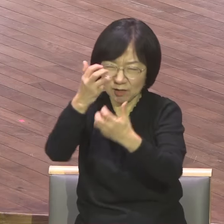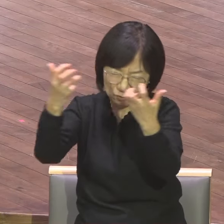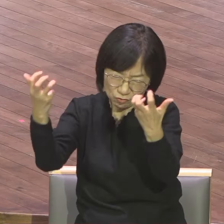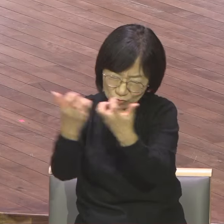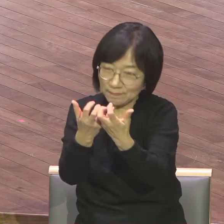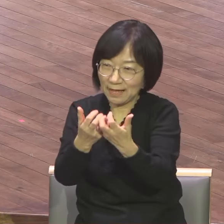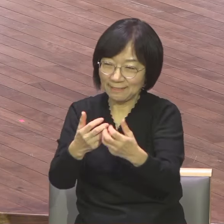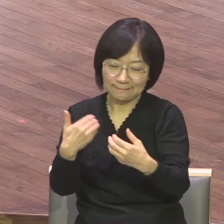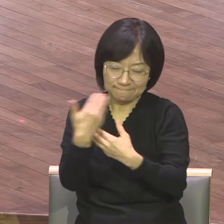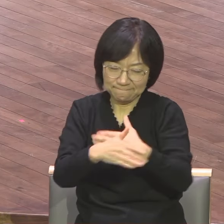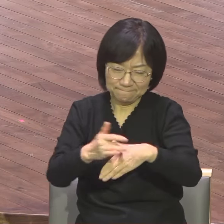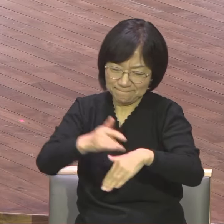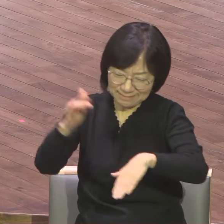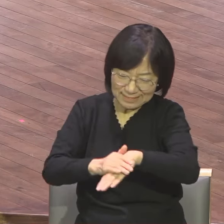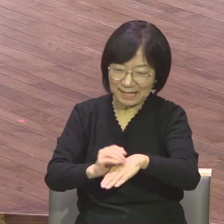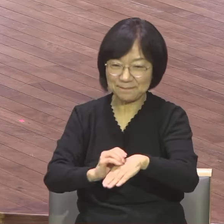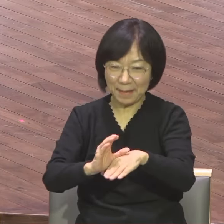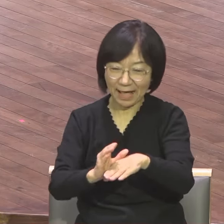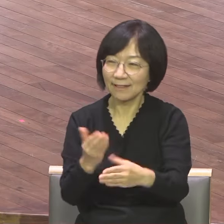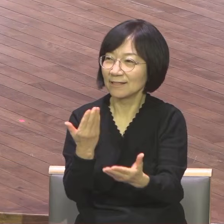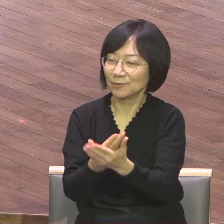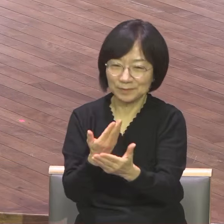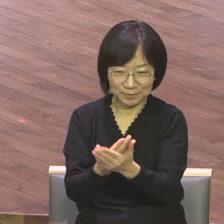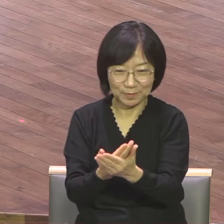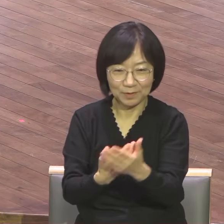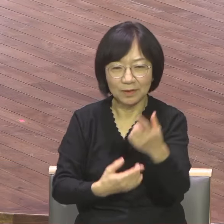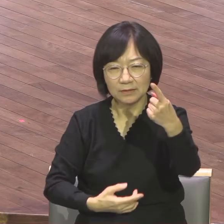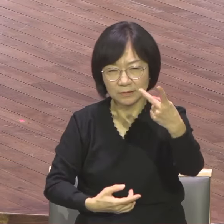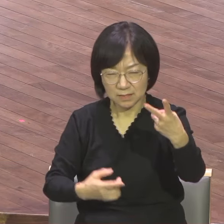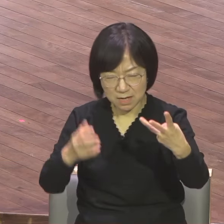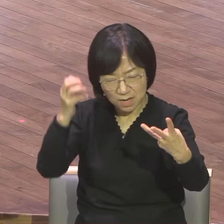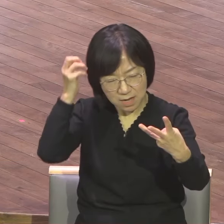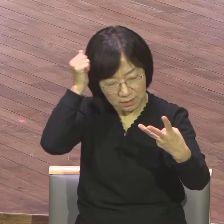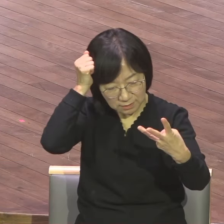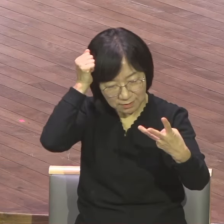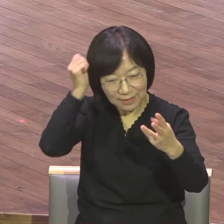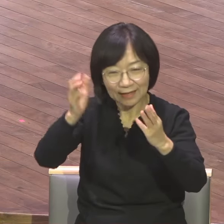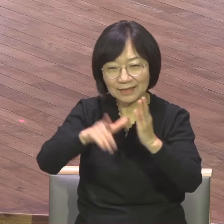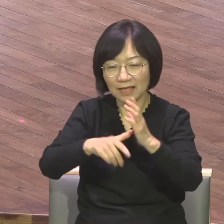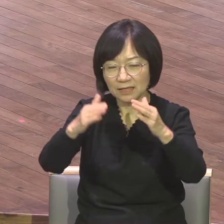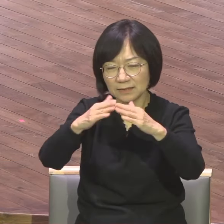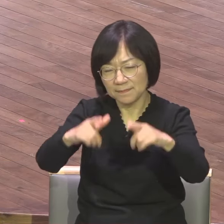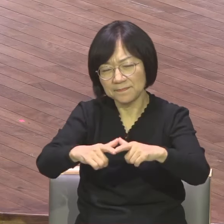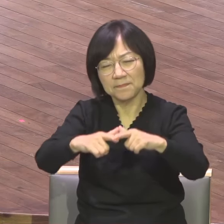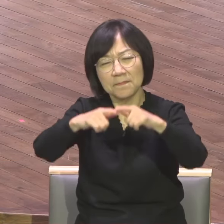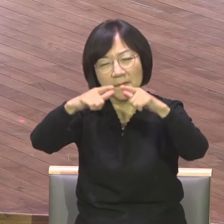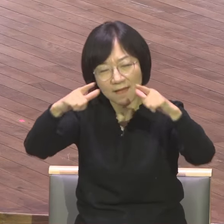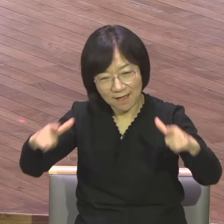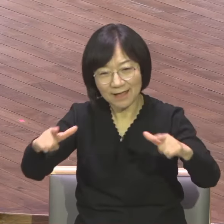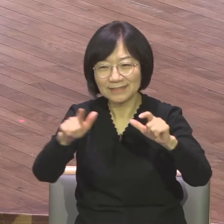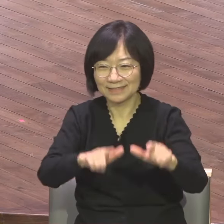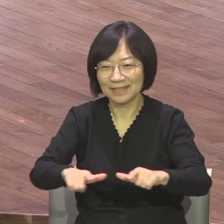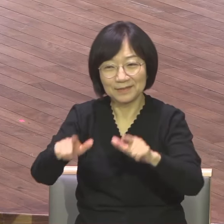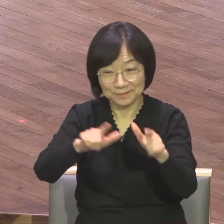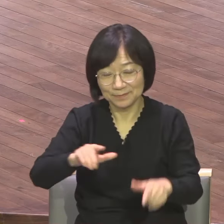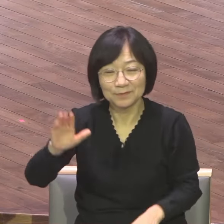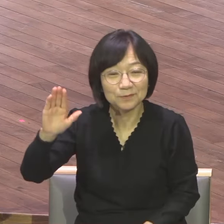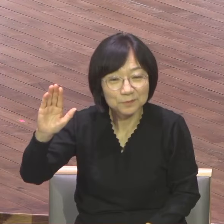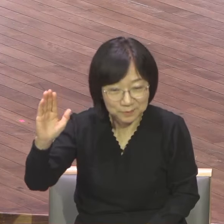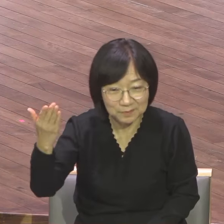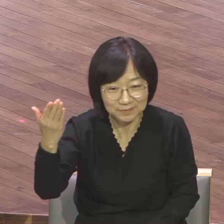하여 주옵소서. 이러면 자연스럽게. 그야말로 장막터가 넓혀지는 삶을 살지요. 영계 모든